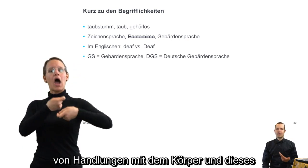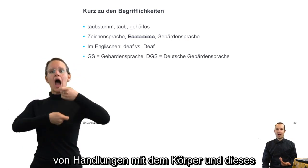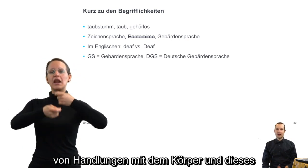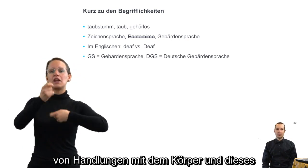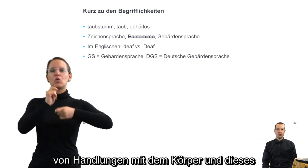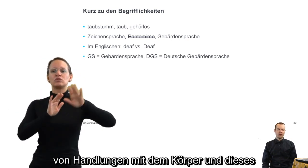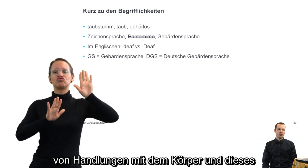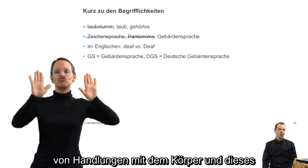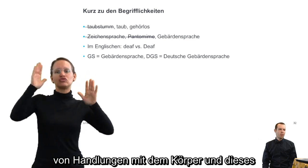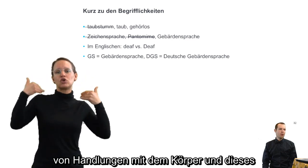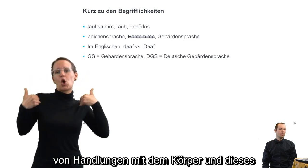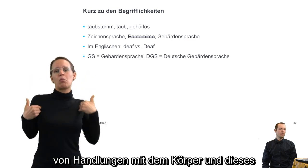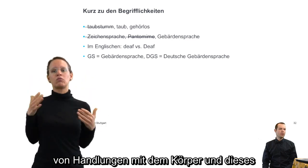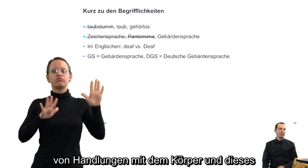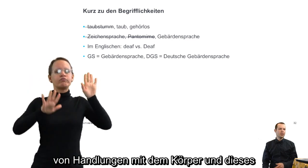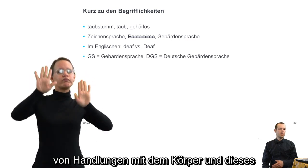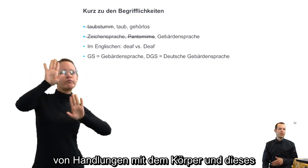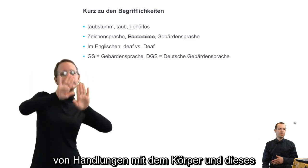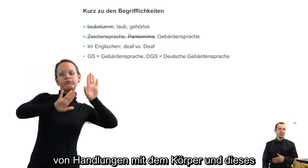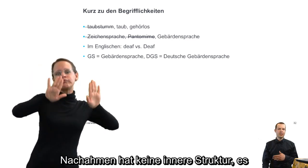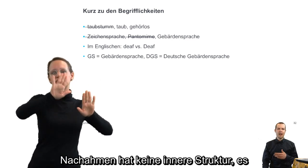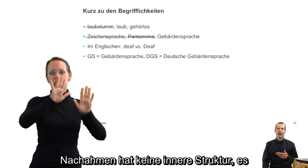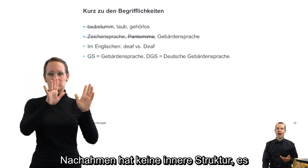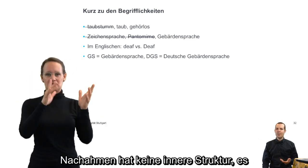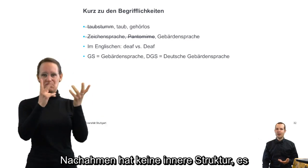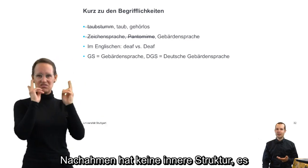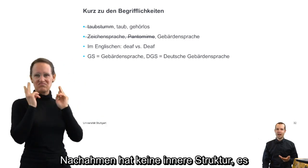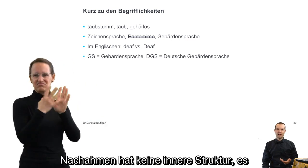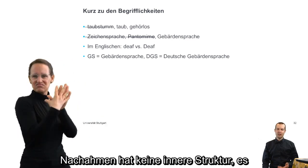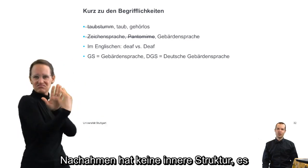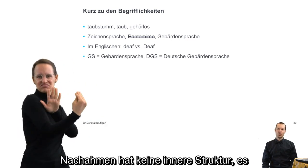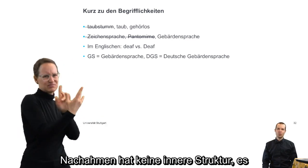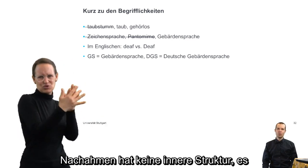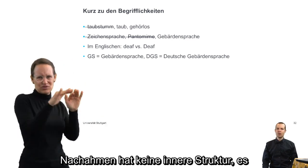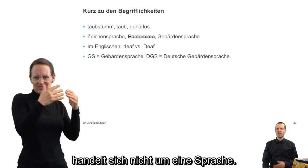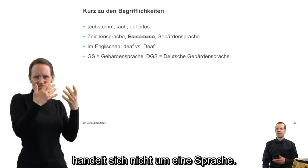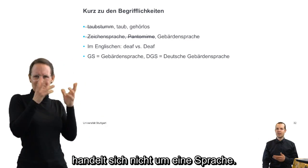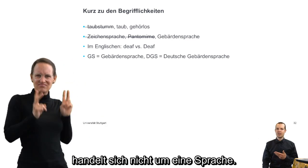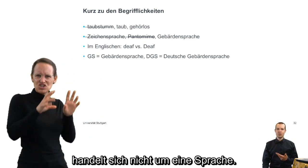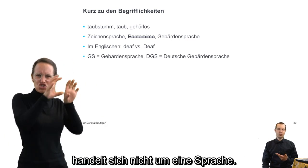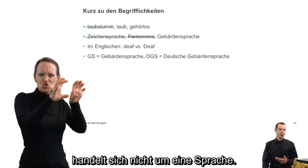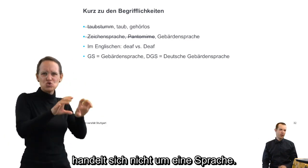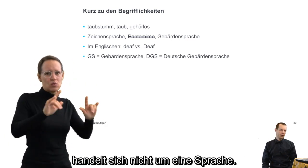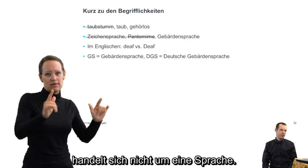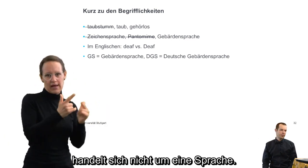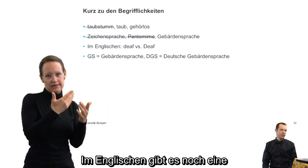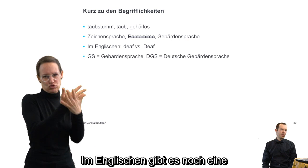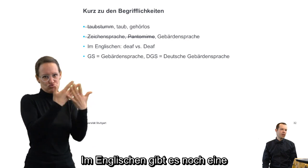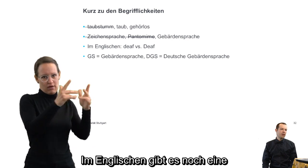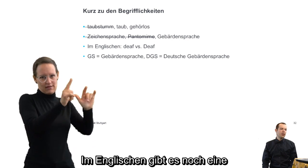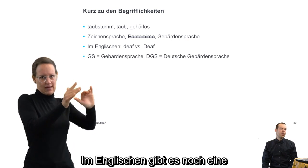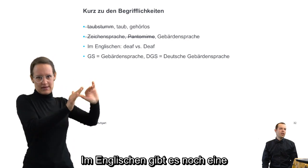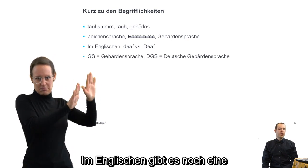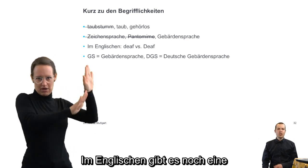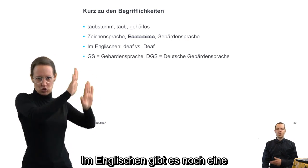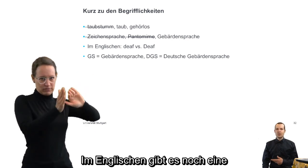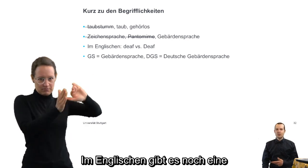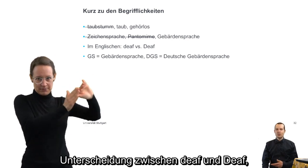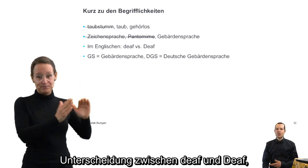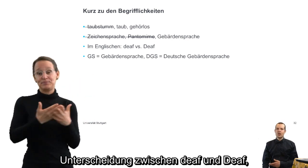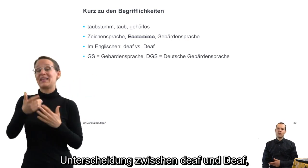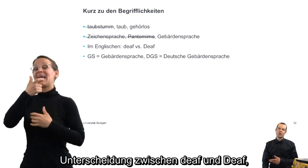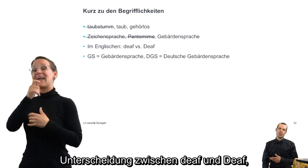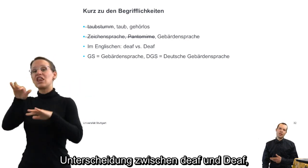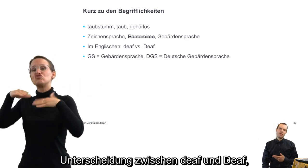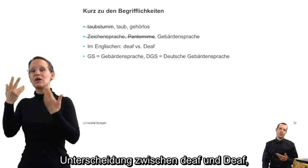Nachahmen von Handlungen mit dem Körper. Und dieses Nachahmen hat keine innere Struktur, das handelt sich nicht um die Sprache. Im Englischen gibt